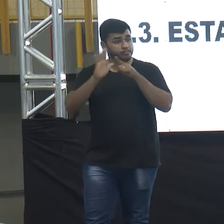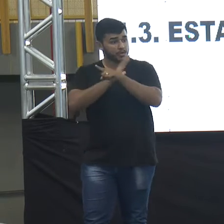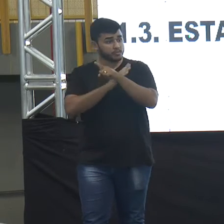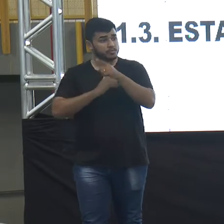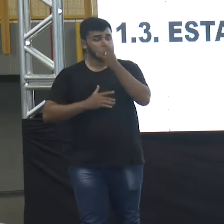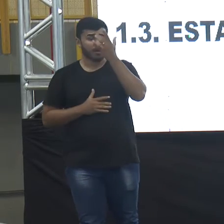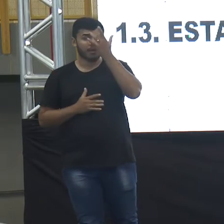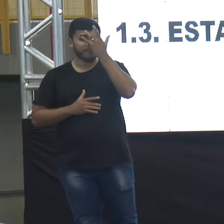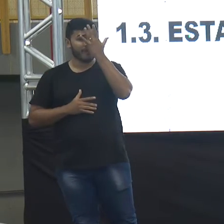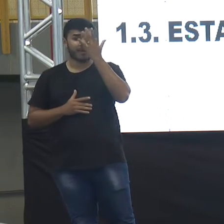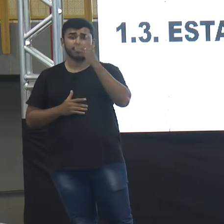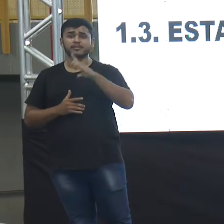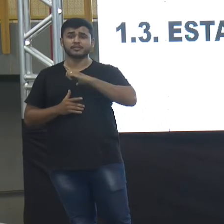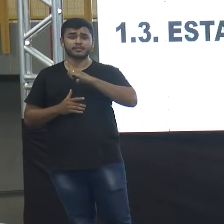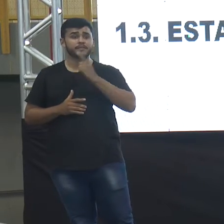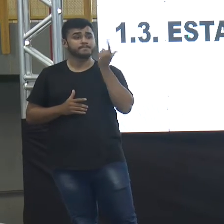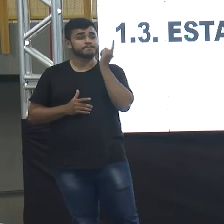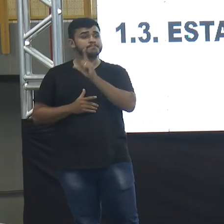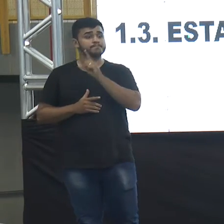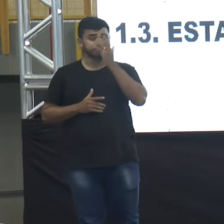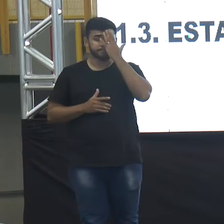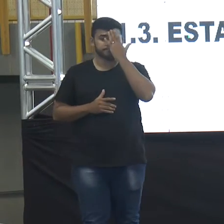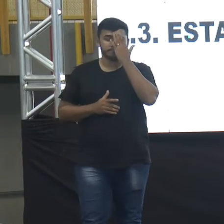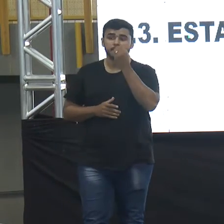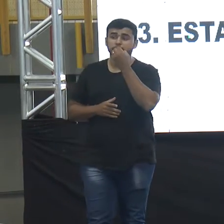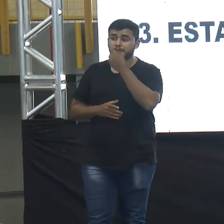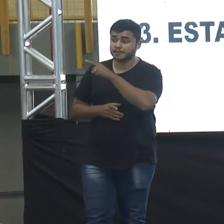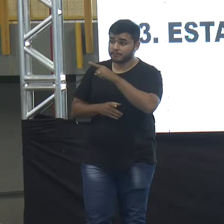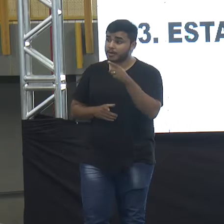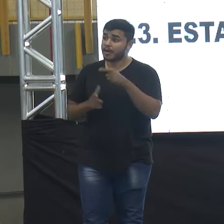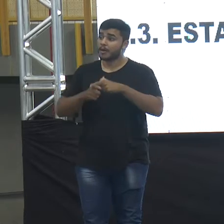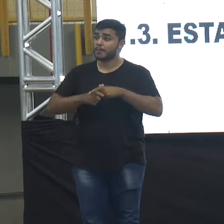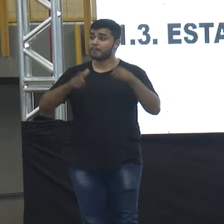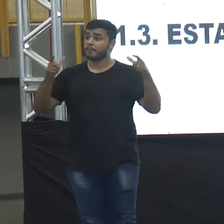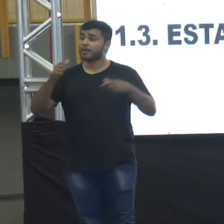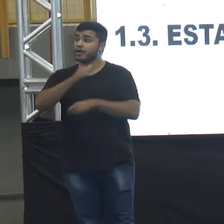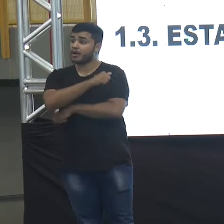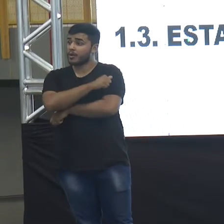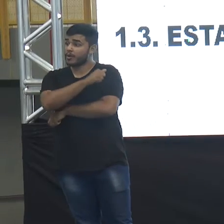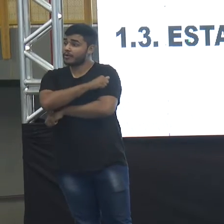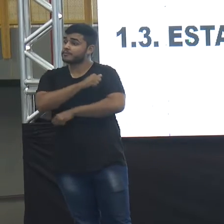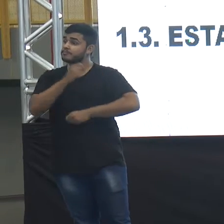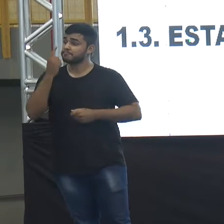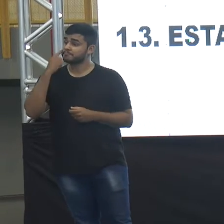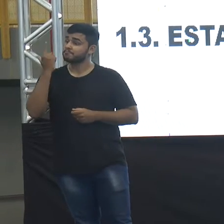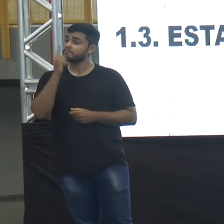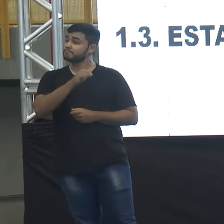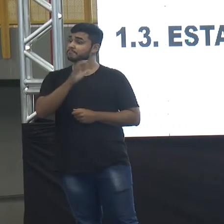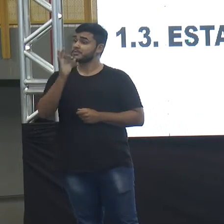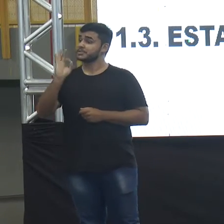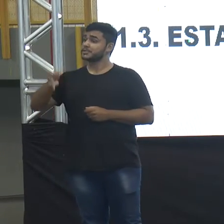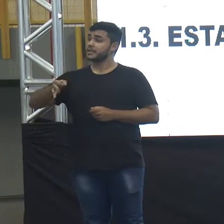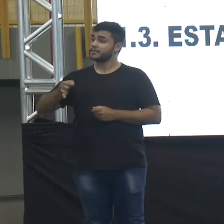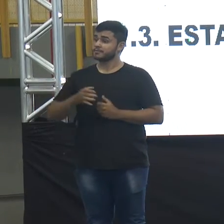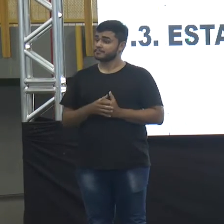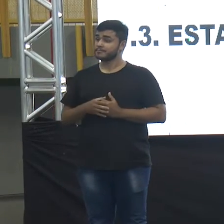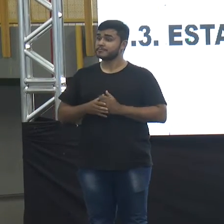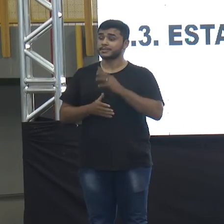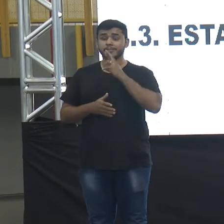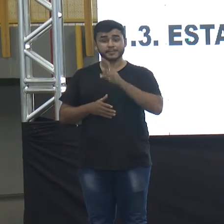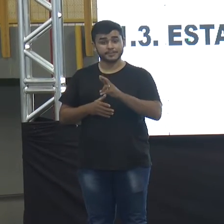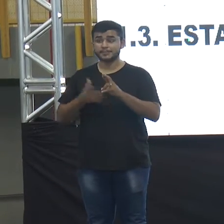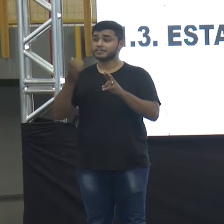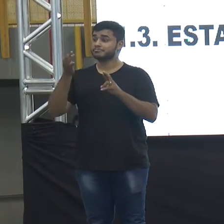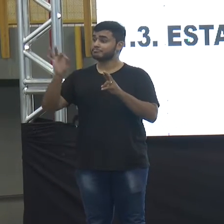fáceis e exatamente por isso a maioria dos alunos acaba acertando. Então entenda isso aí.